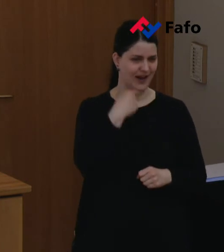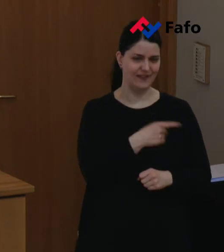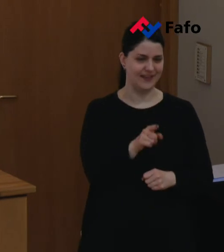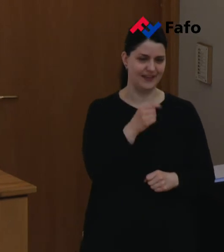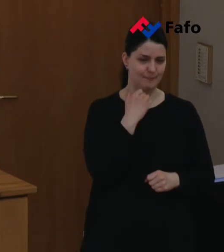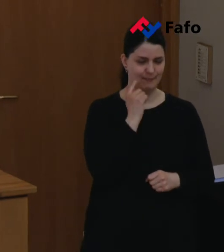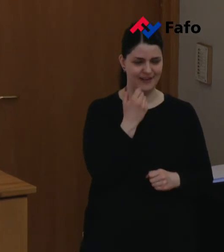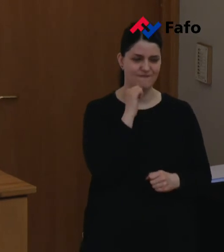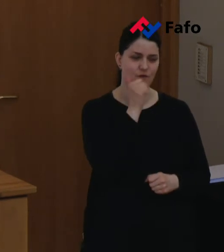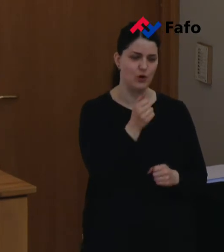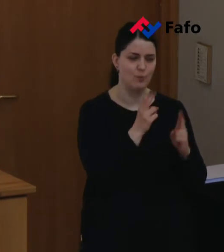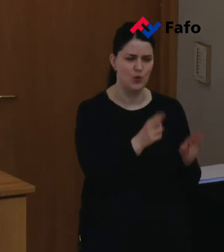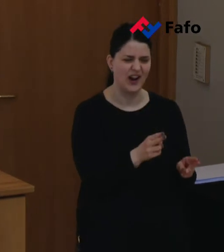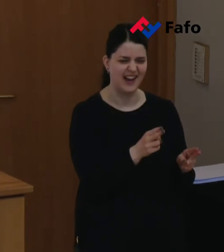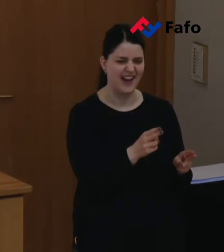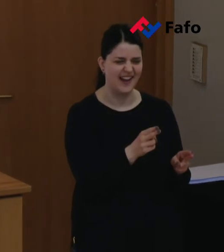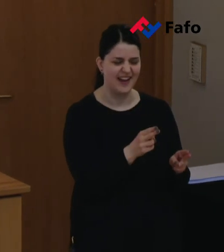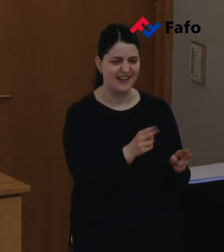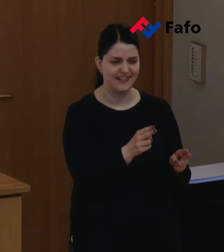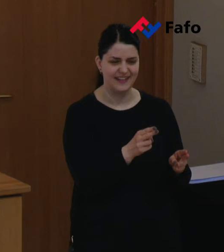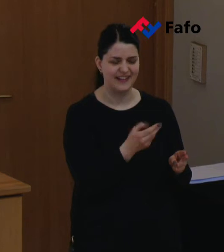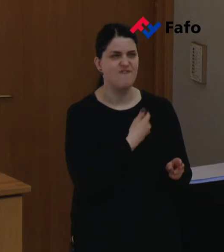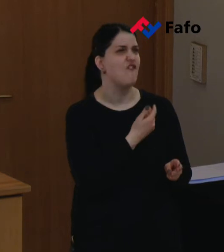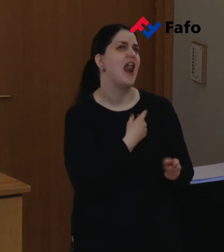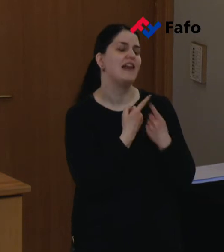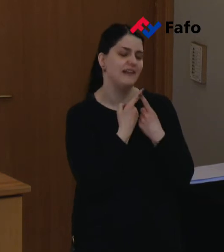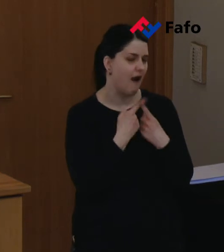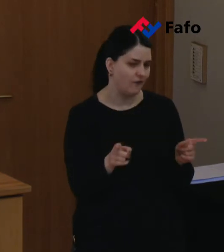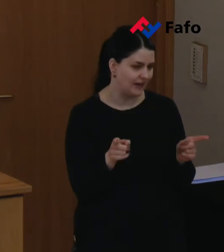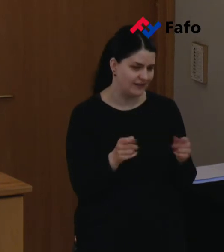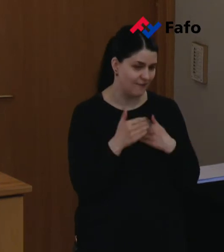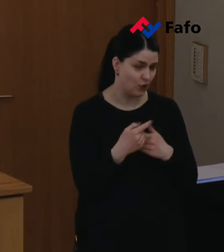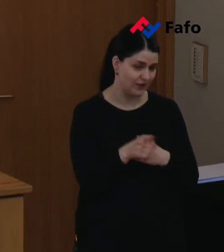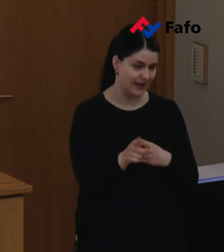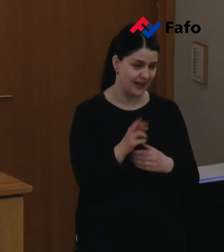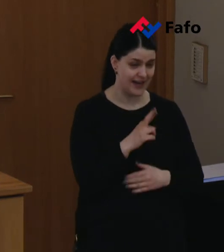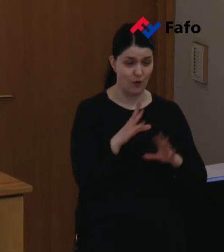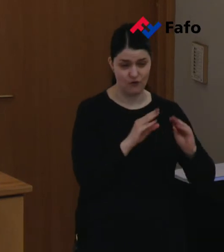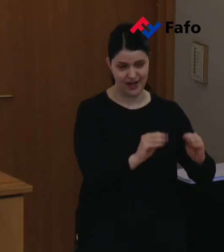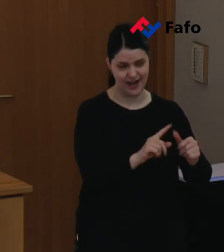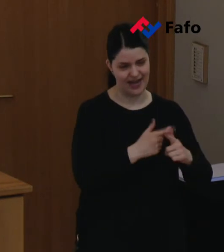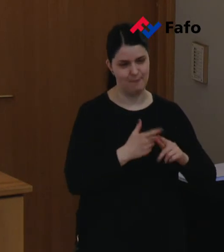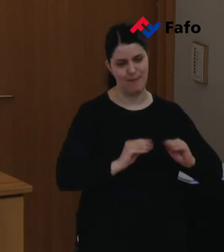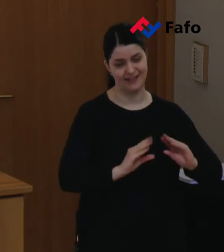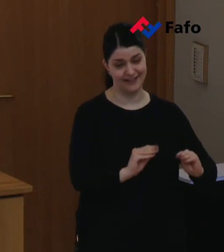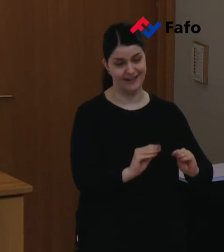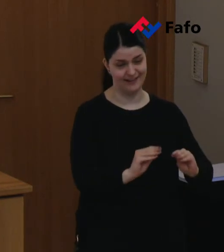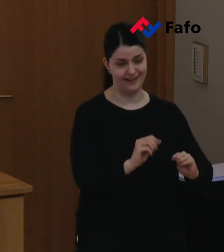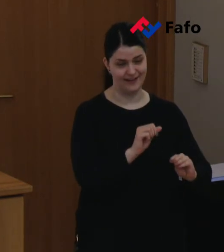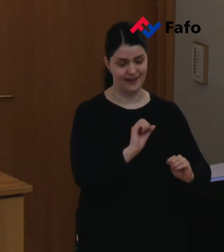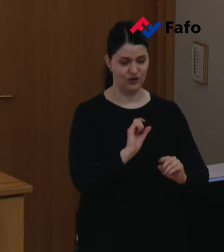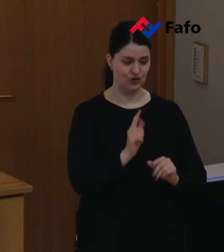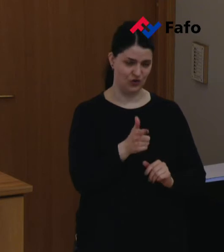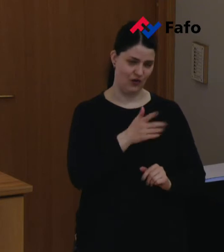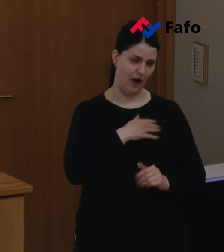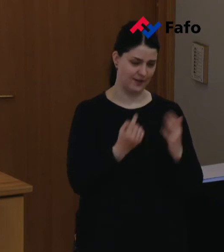blitt, for brukerne så ville ikke de blitt kjempeannerledes i forhold til recovery og bedring, fordi om man hadde hatt